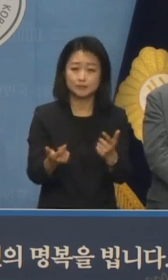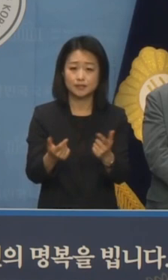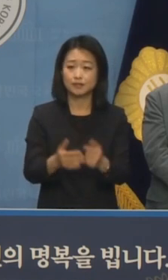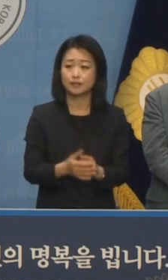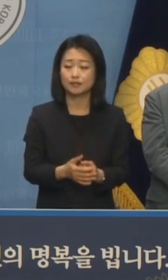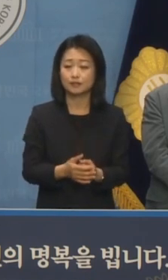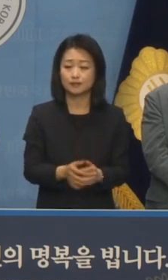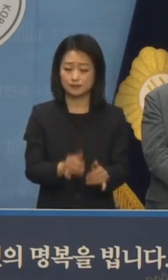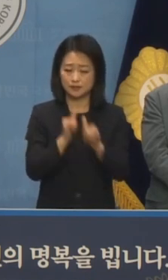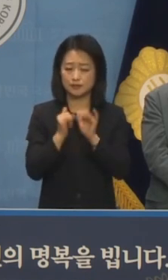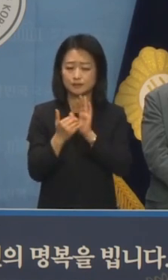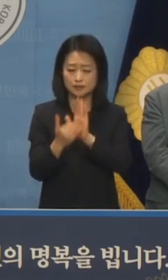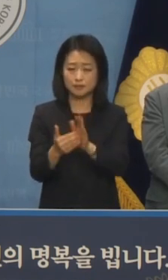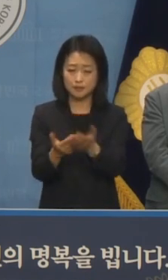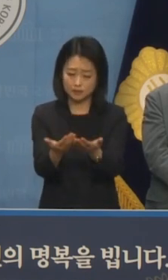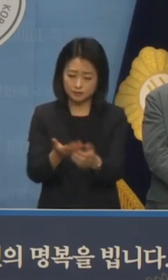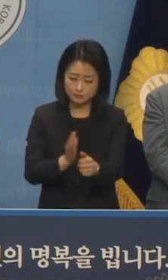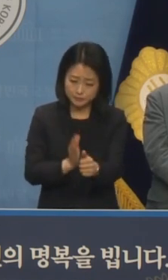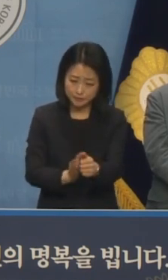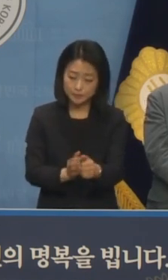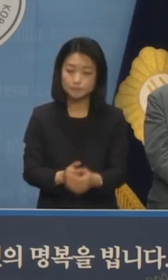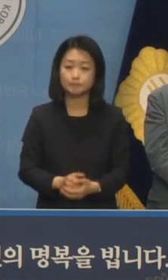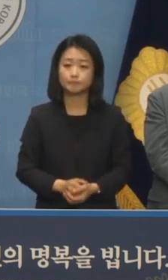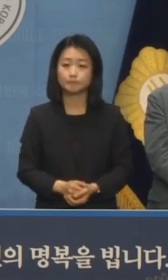희생을 막아야 합니다.